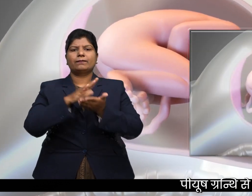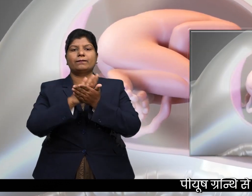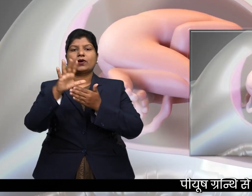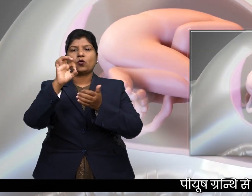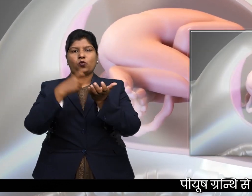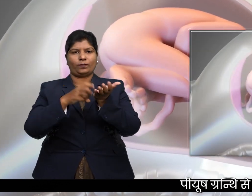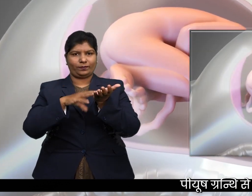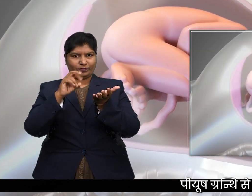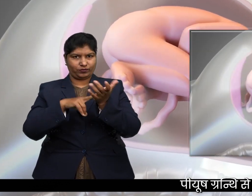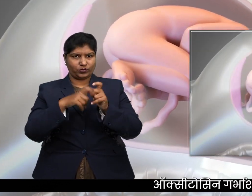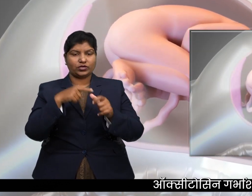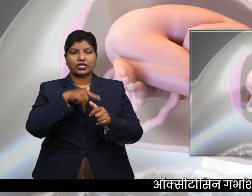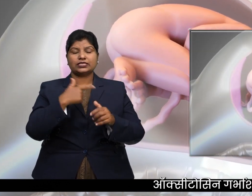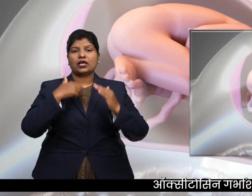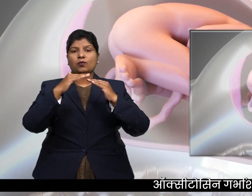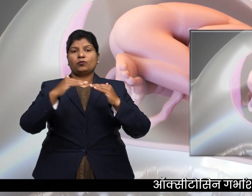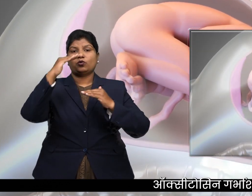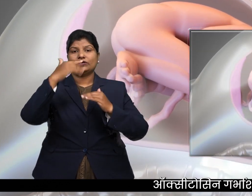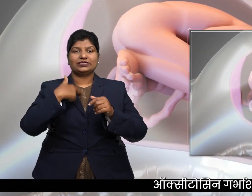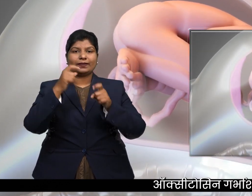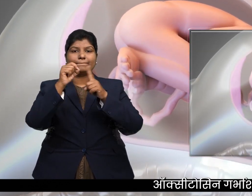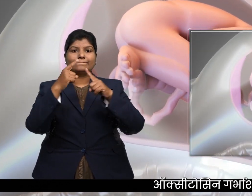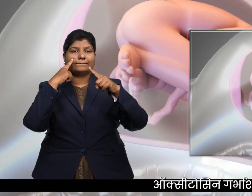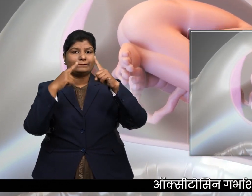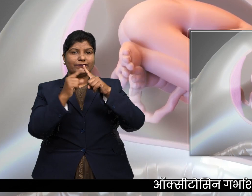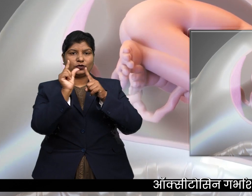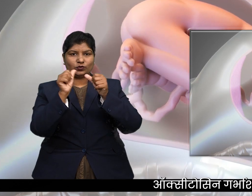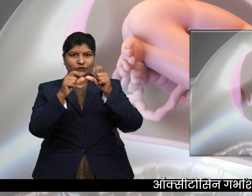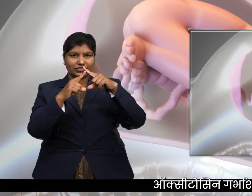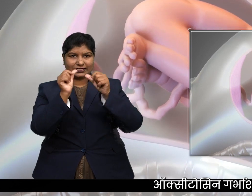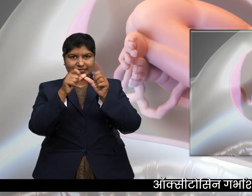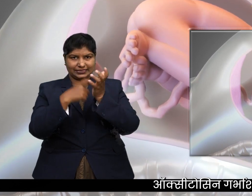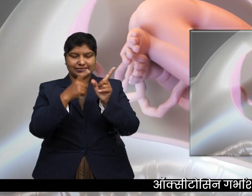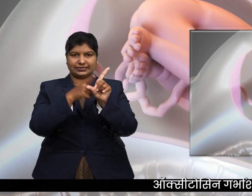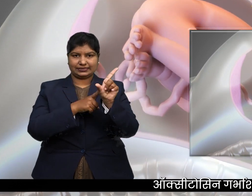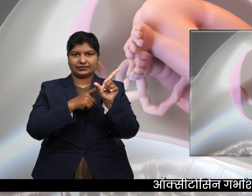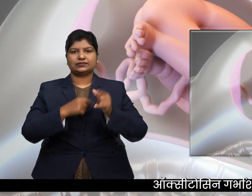पीयूष ग्रंथि से ऑक्सीटोसिन गर्भाशय के